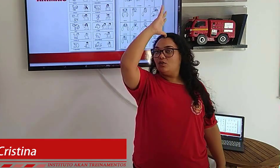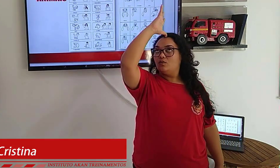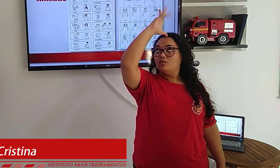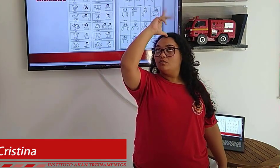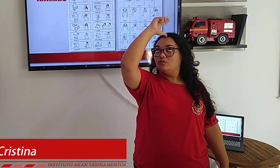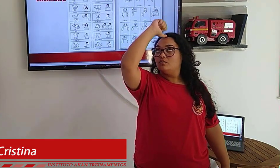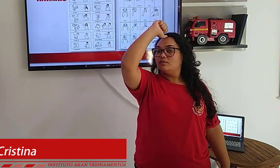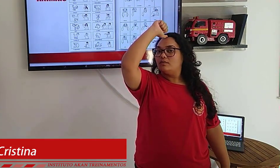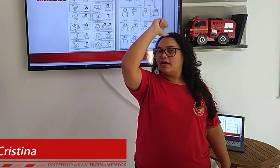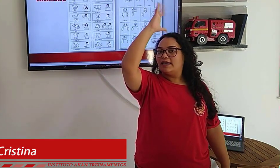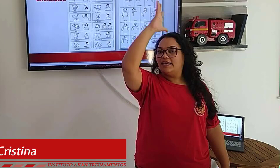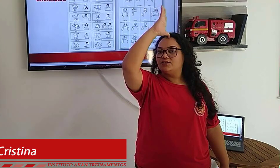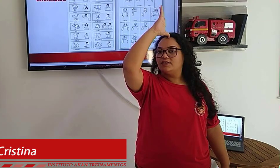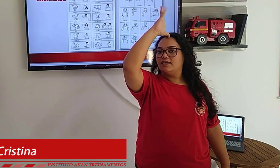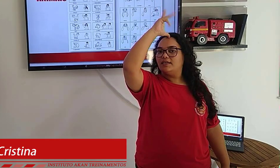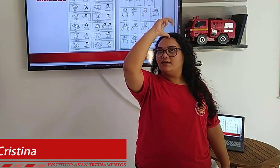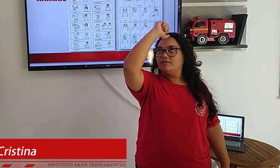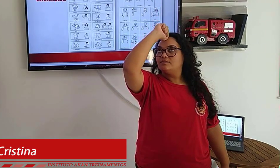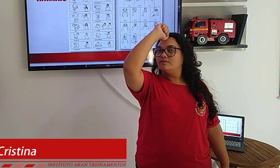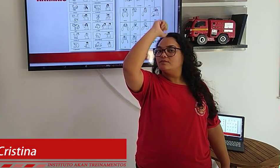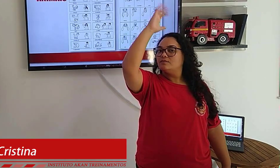Galo, a crista dele.